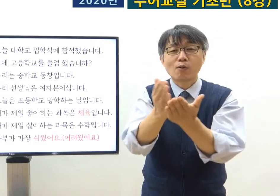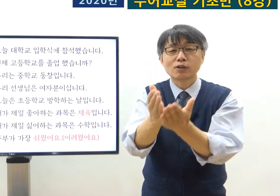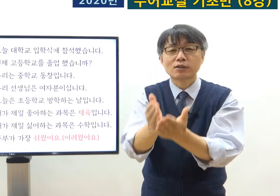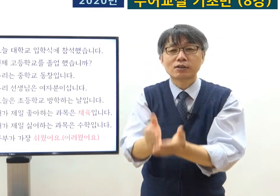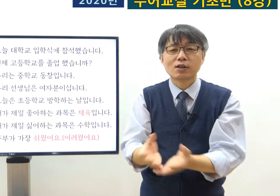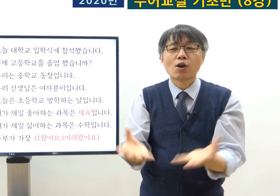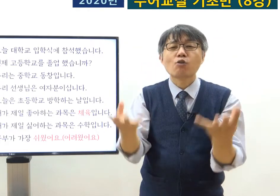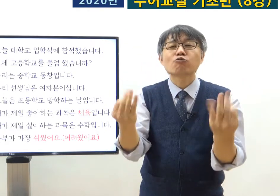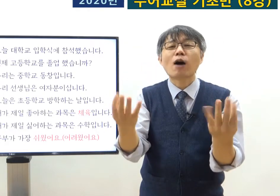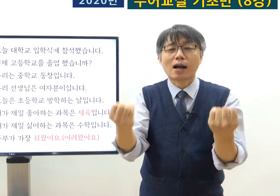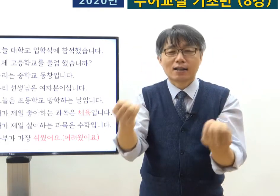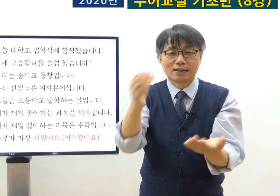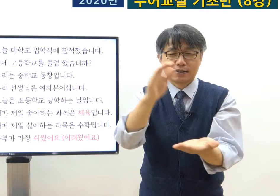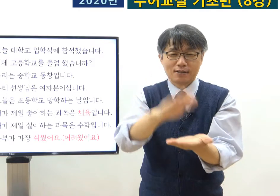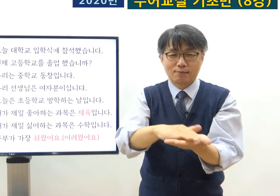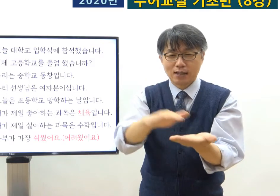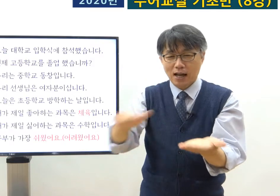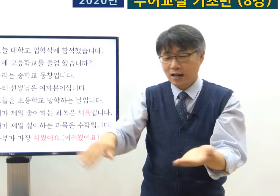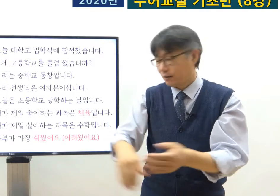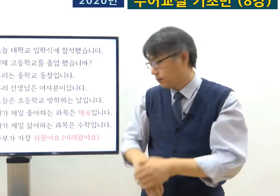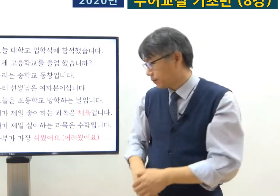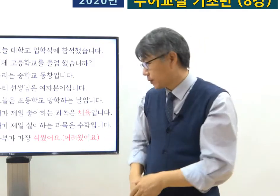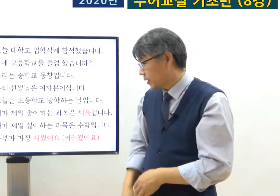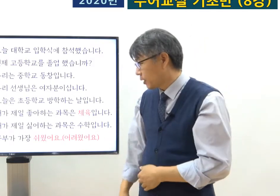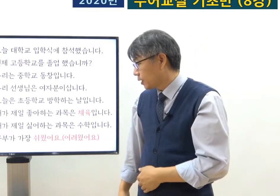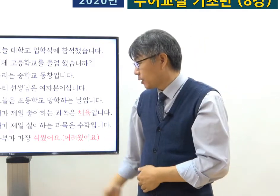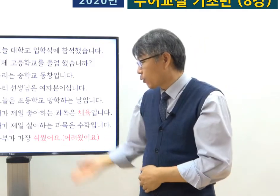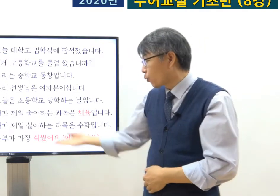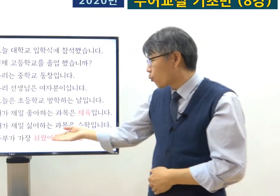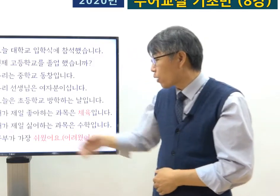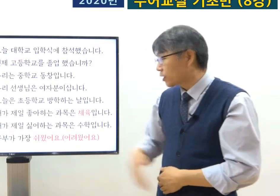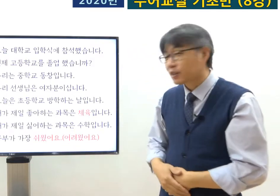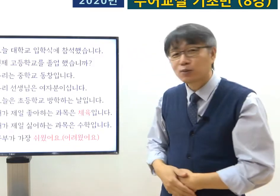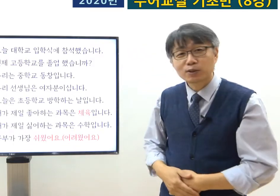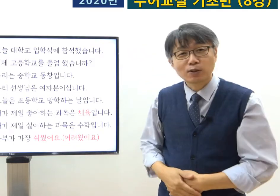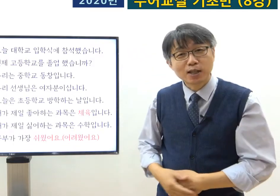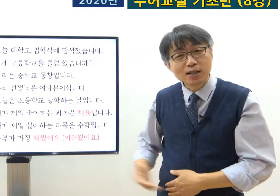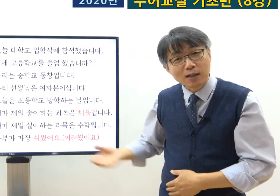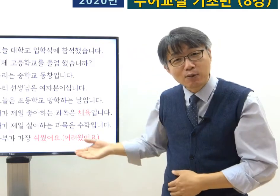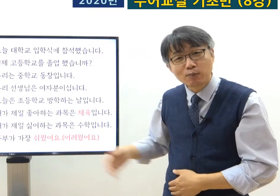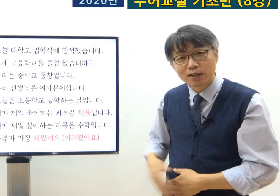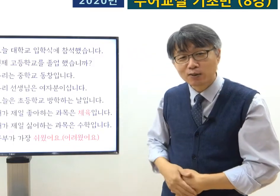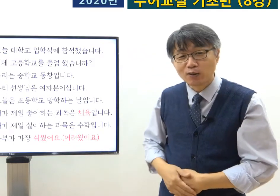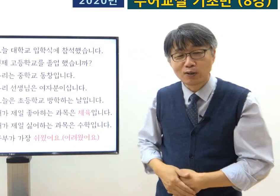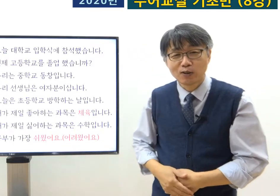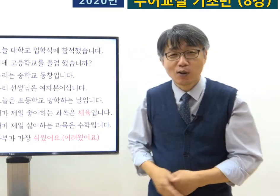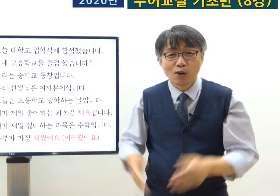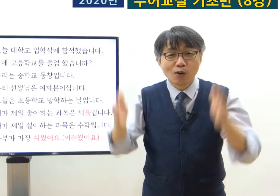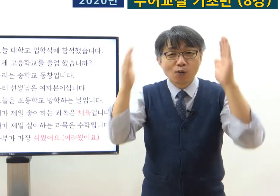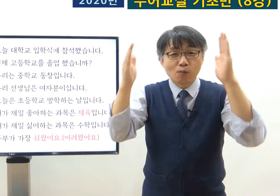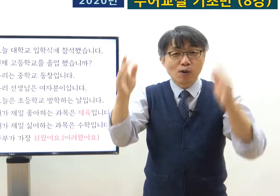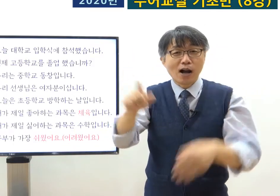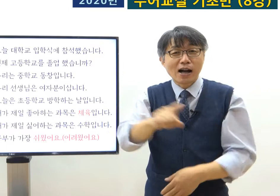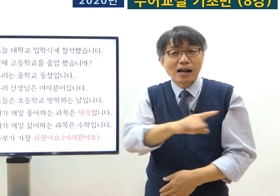과목은 수학입니다. 공부가 가장 쉬웠어요. 제일 얄미운 말이죠. 공부가